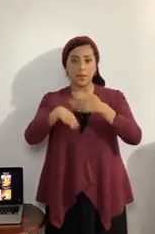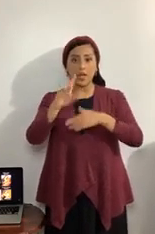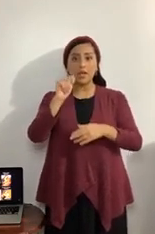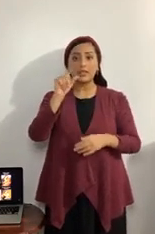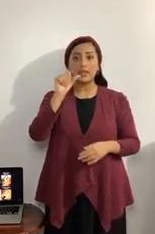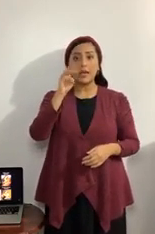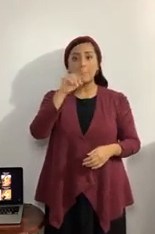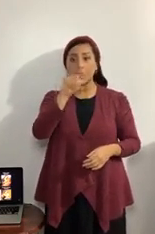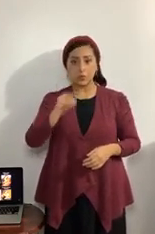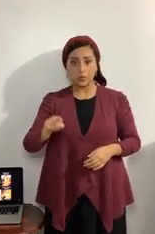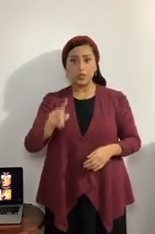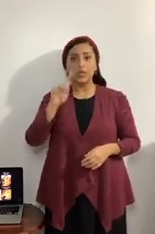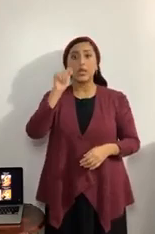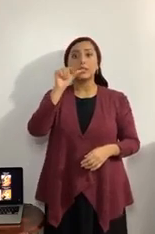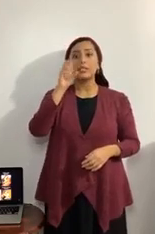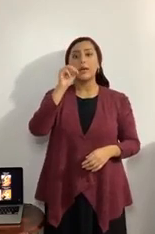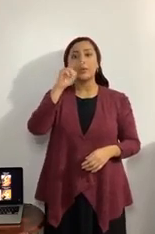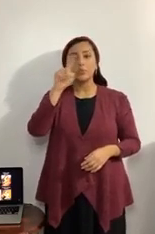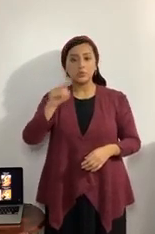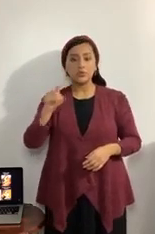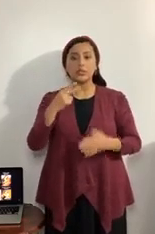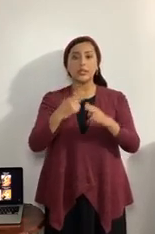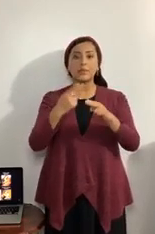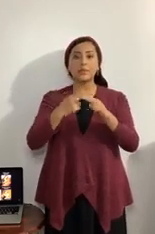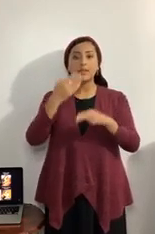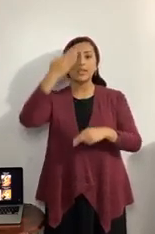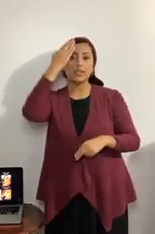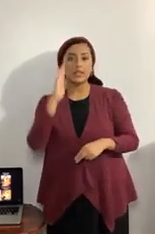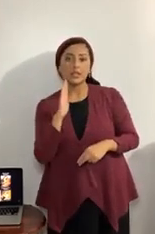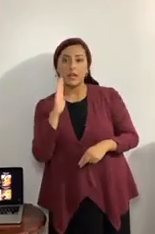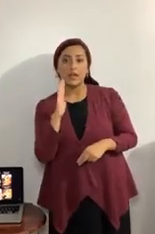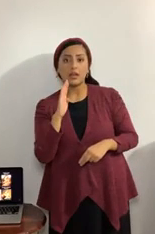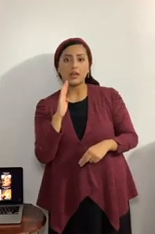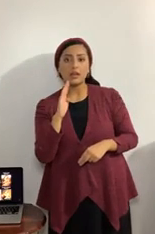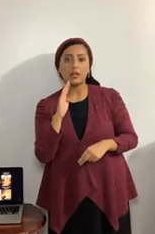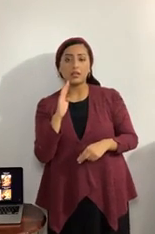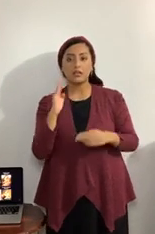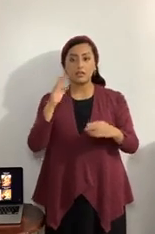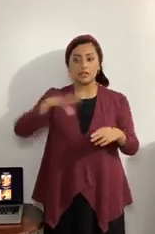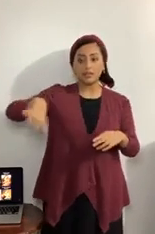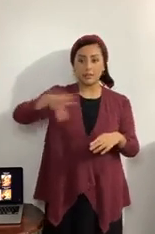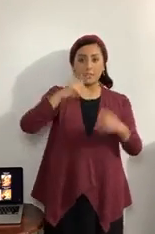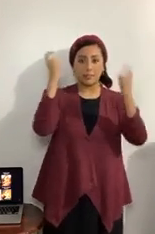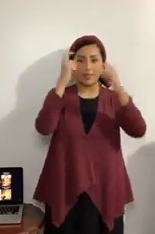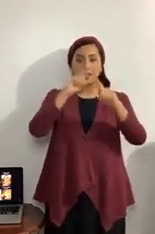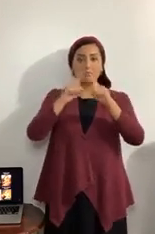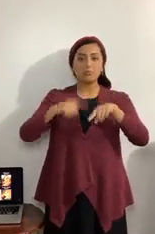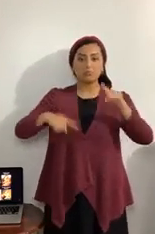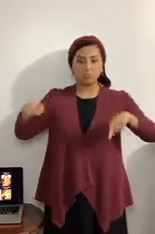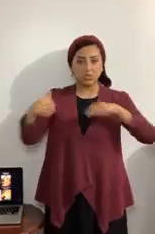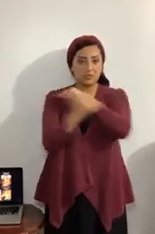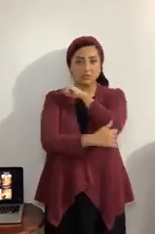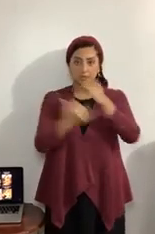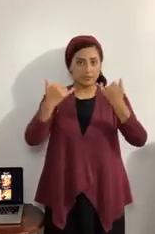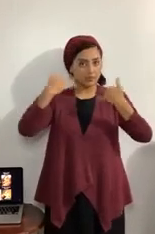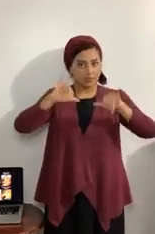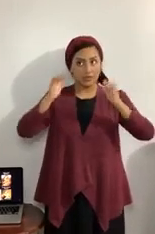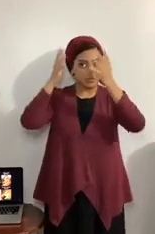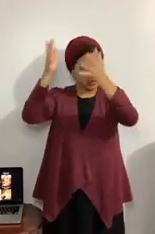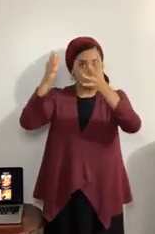Tamuz es un dios de origen babilónico, adorado también en Siria y Fenicia, y hasta la fecha. Era el dios